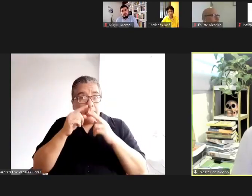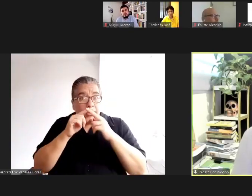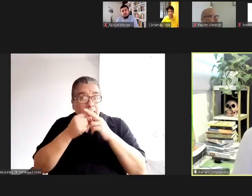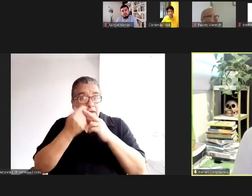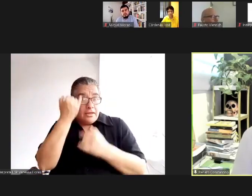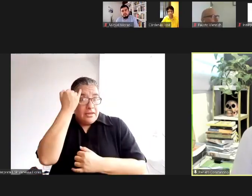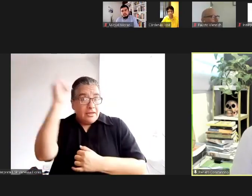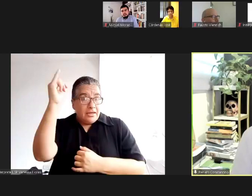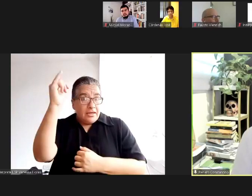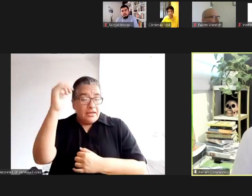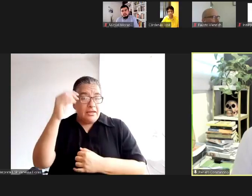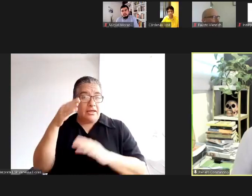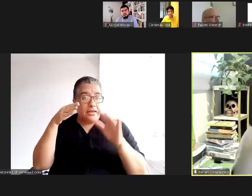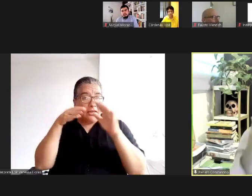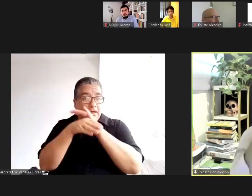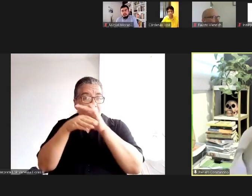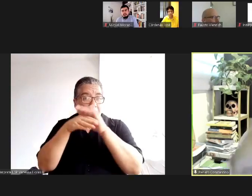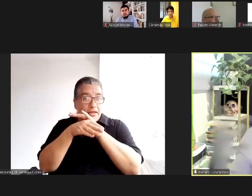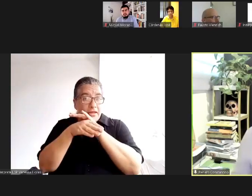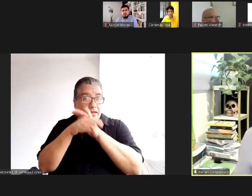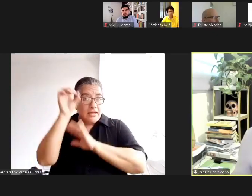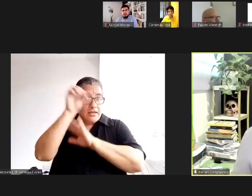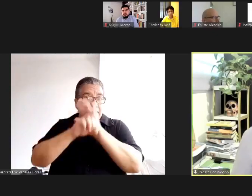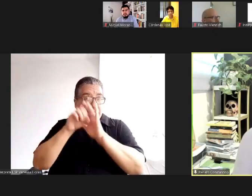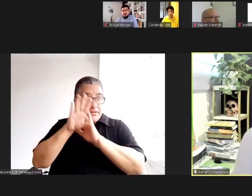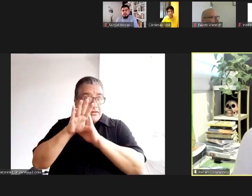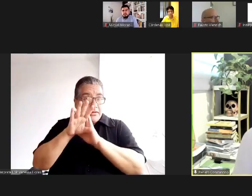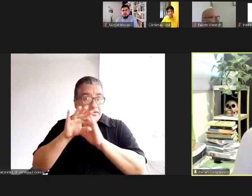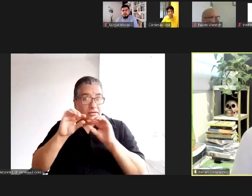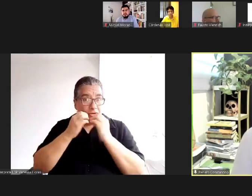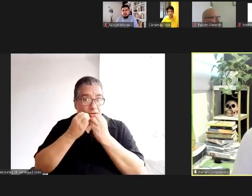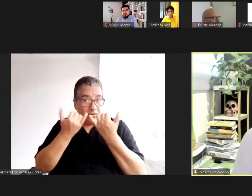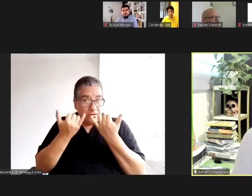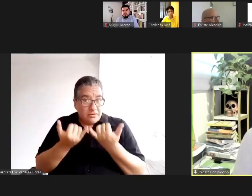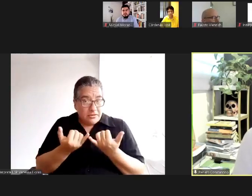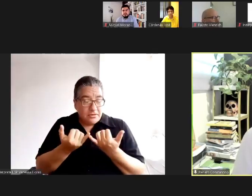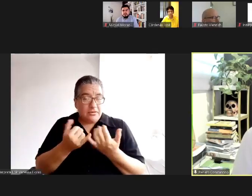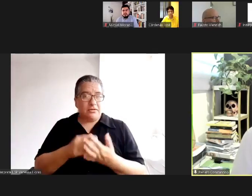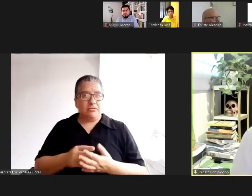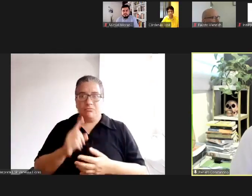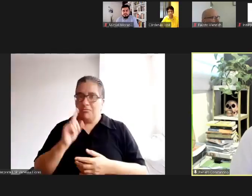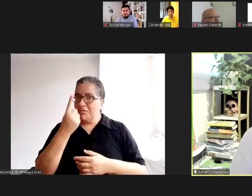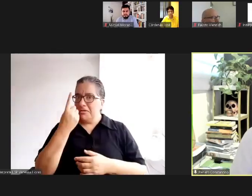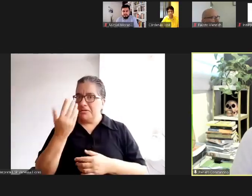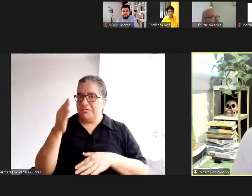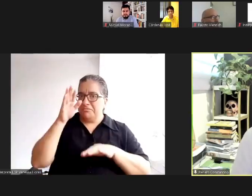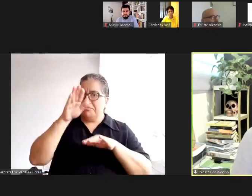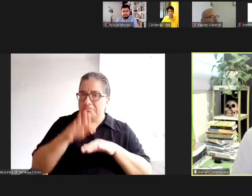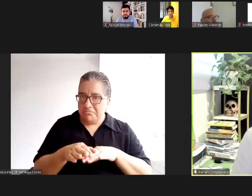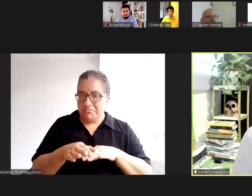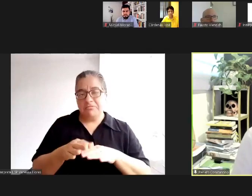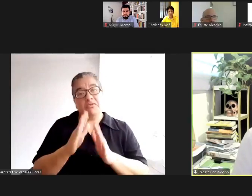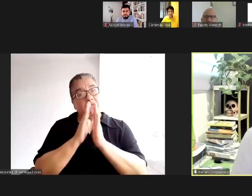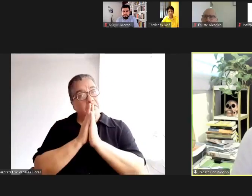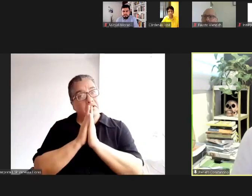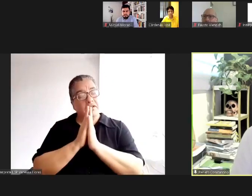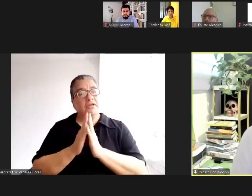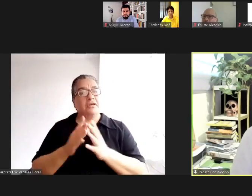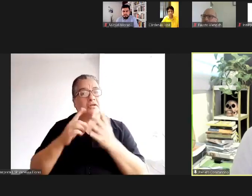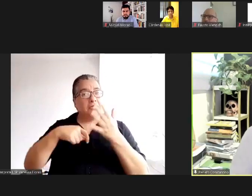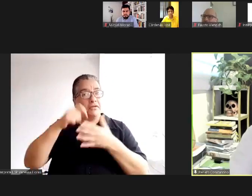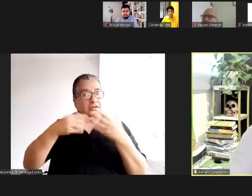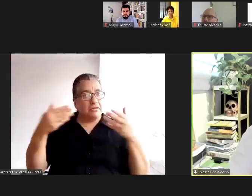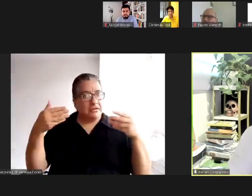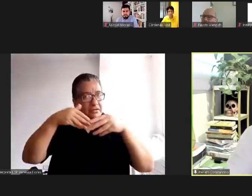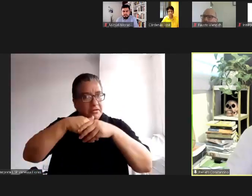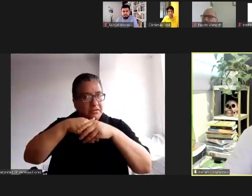primer paso. La promulgación del proyecto de ley que implemente el Tratado de Marrakech sería otro. Creo